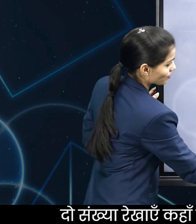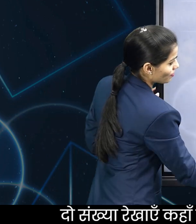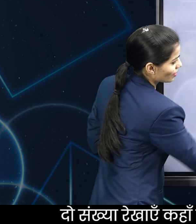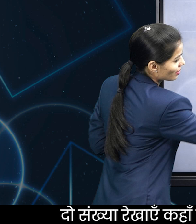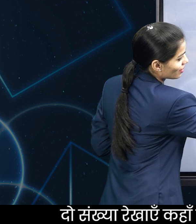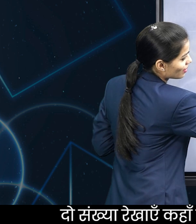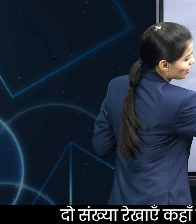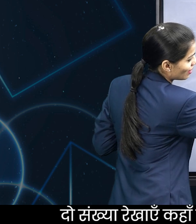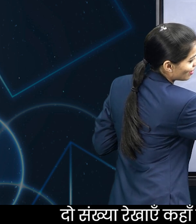पर